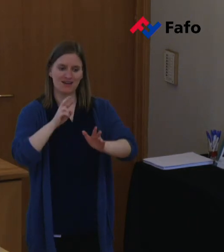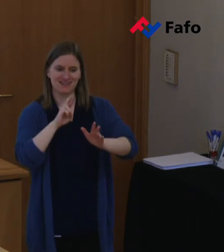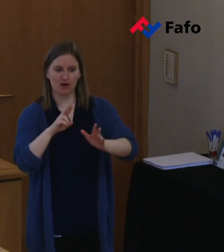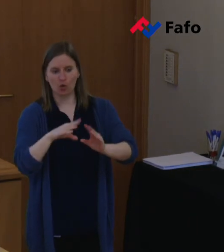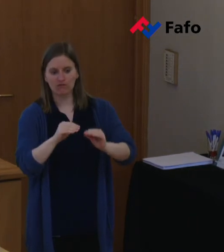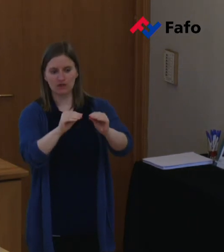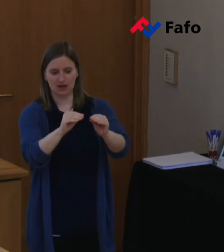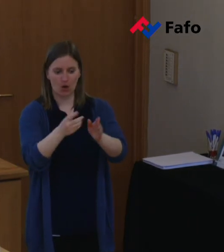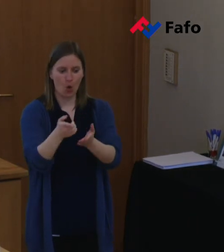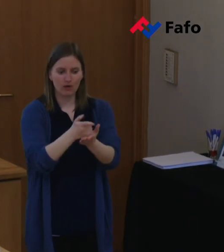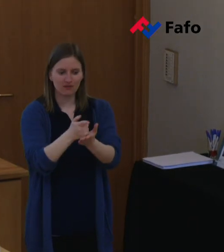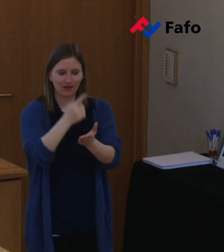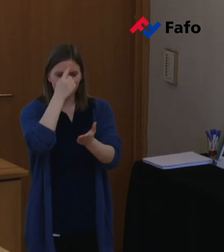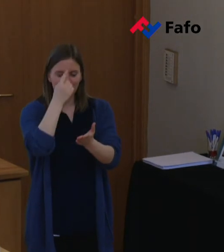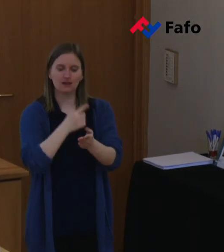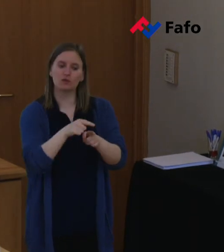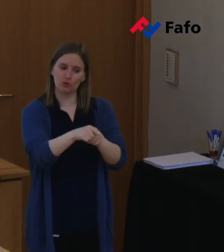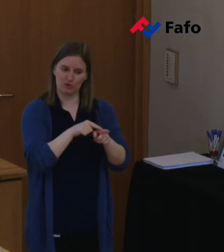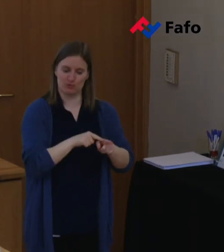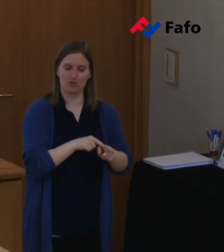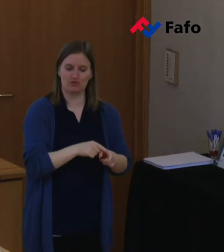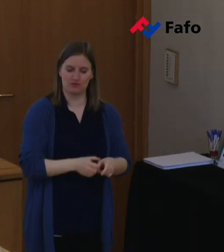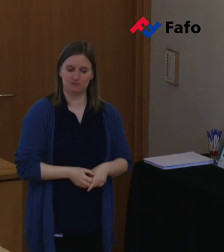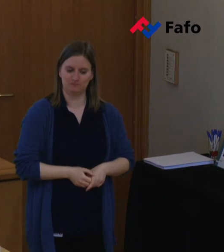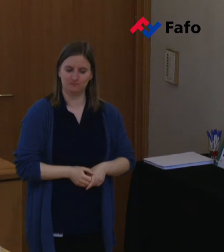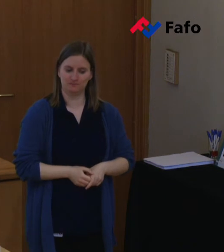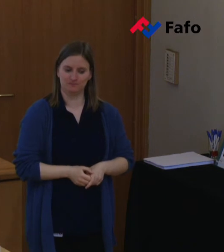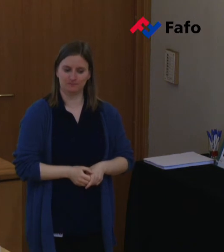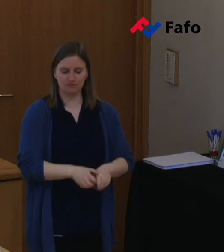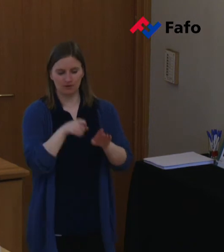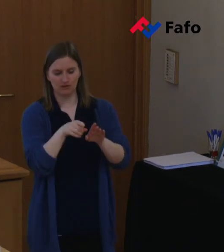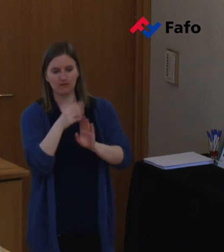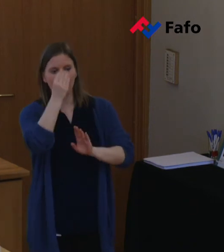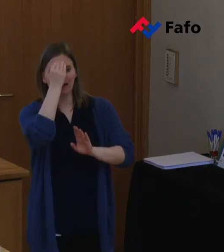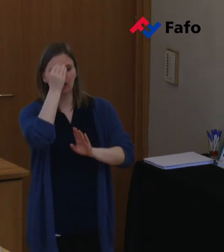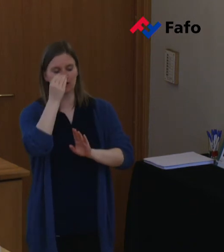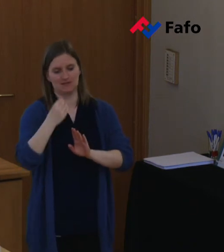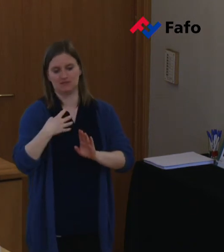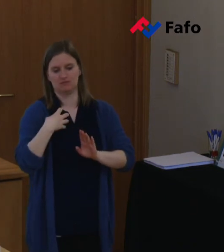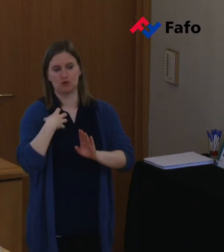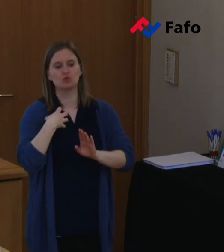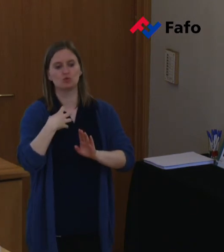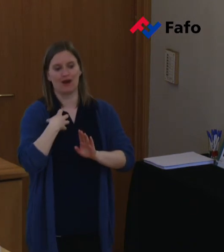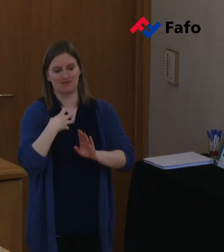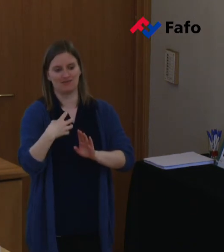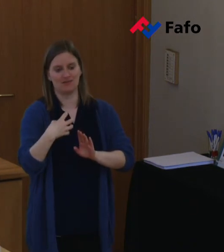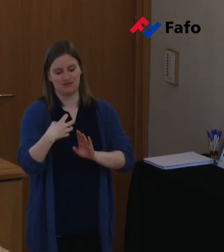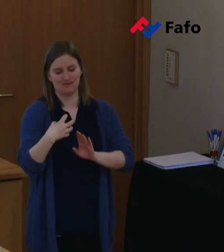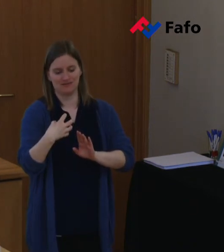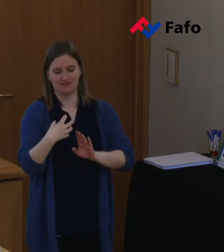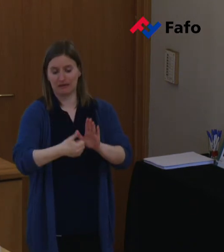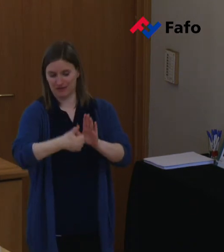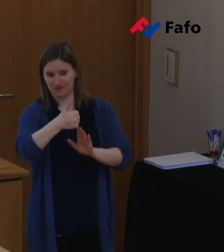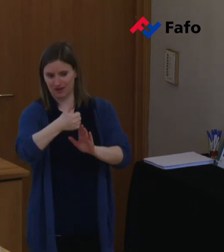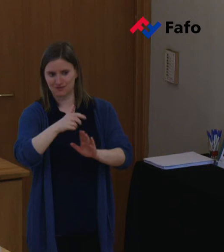recovery-orientert tenkning som utgangspunkt. Og hvor dette med erfaringskonsulenter helt vesentlig, som Line